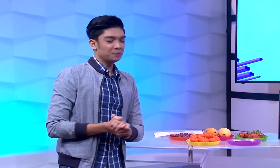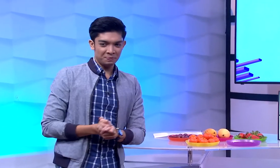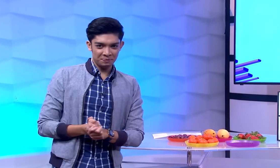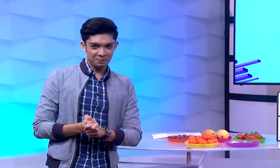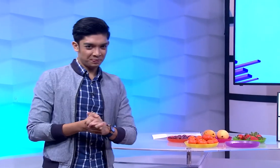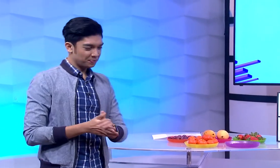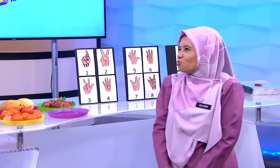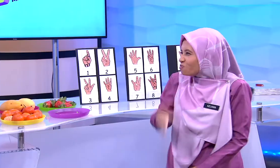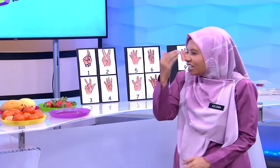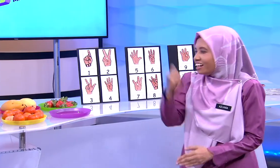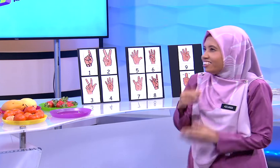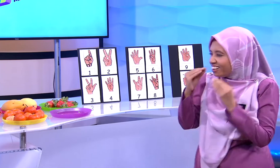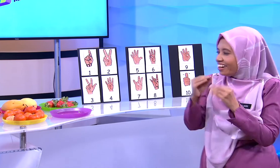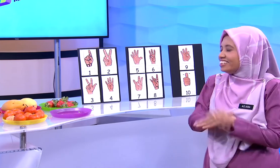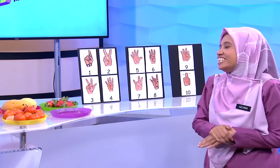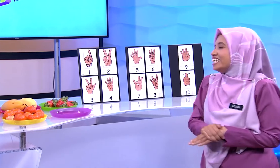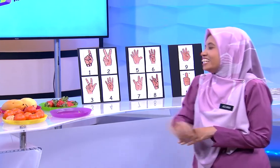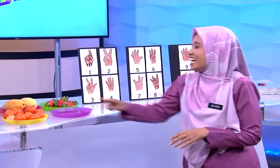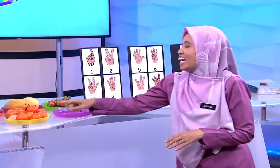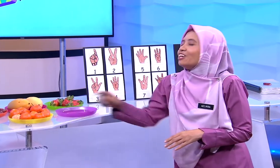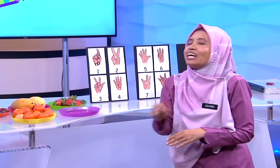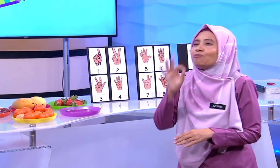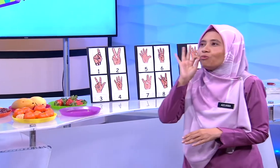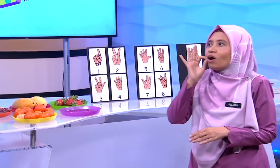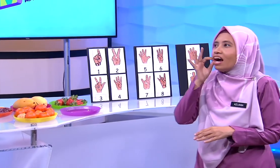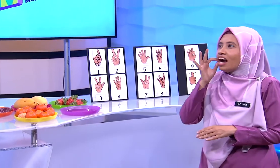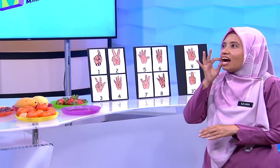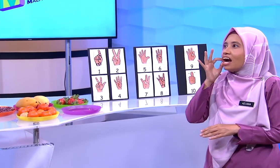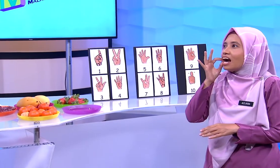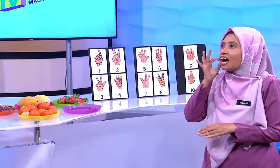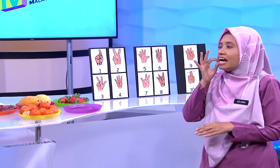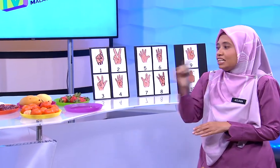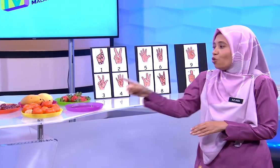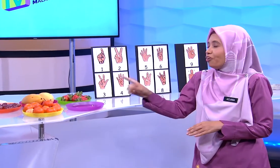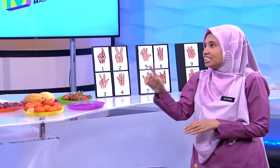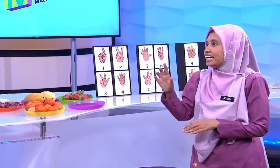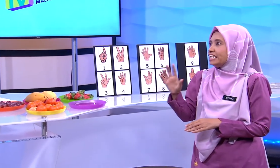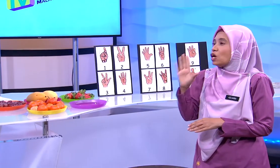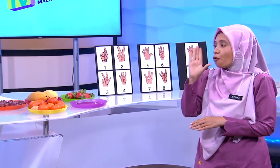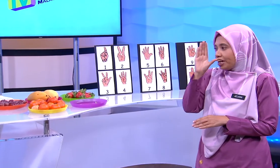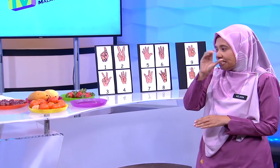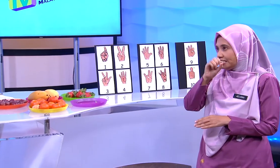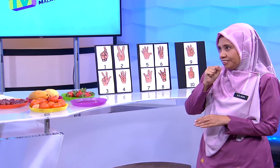Ayah aja oke buah buah nyiur Inke urine